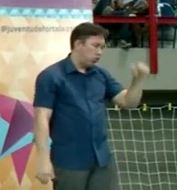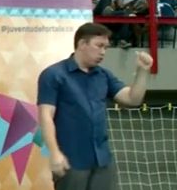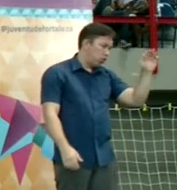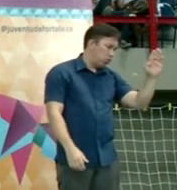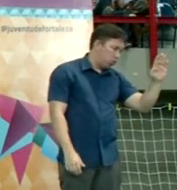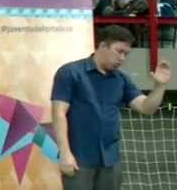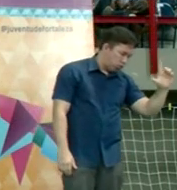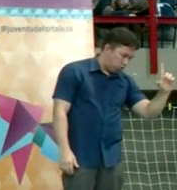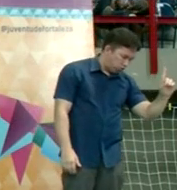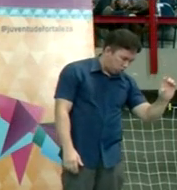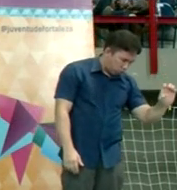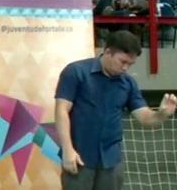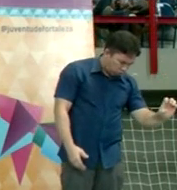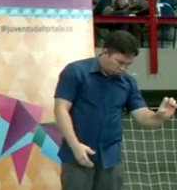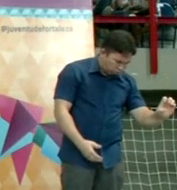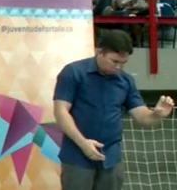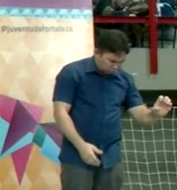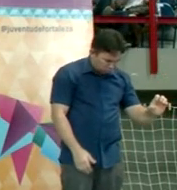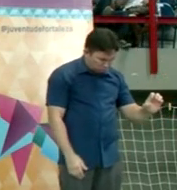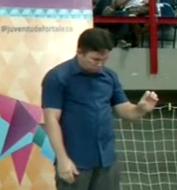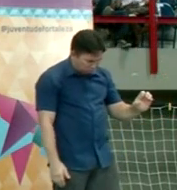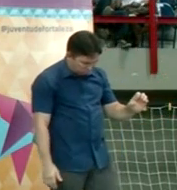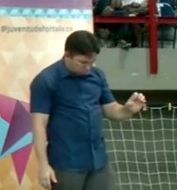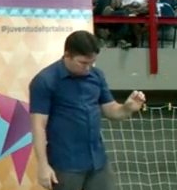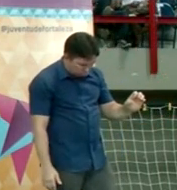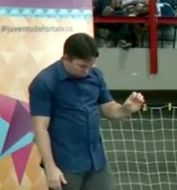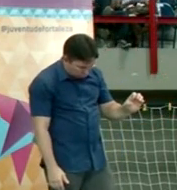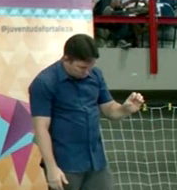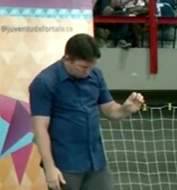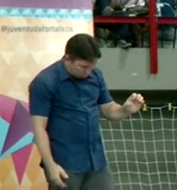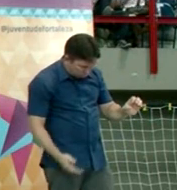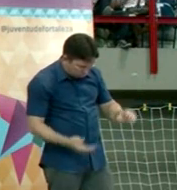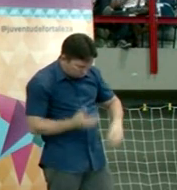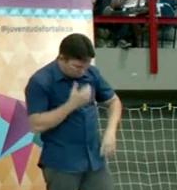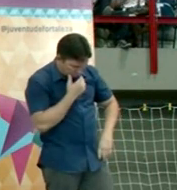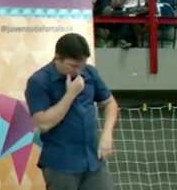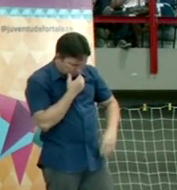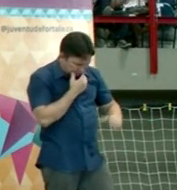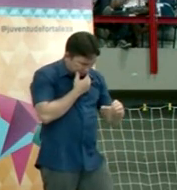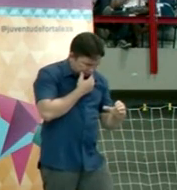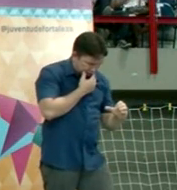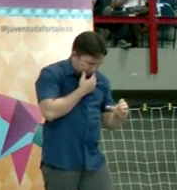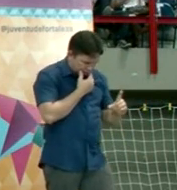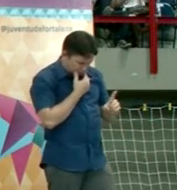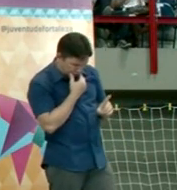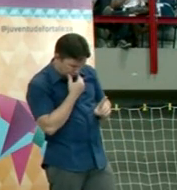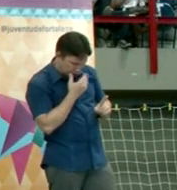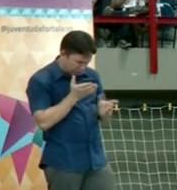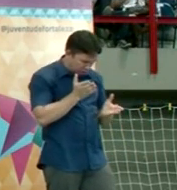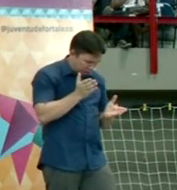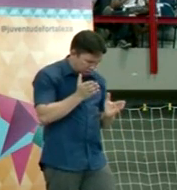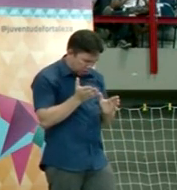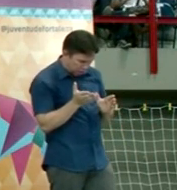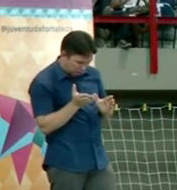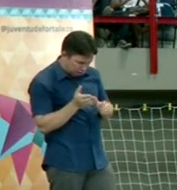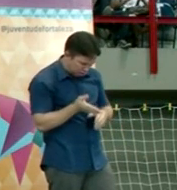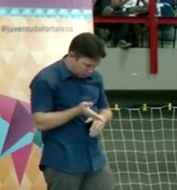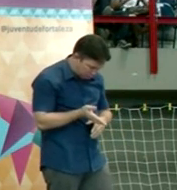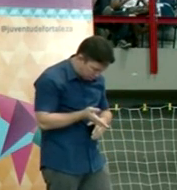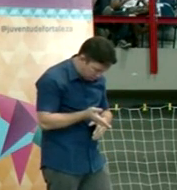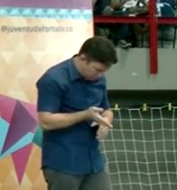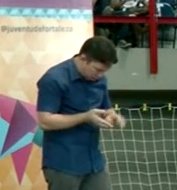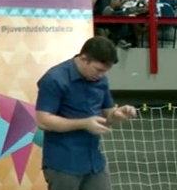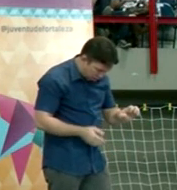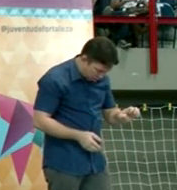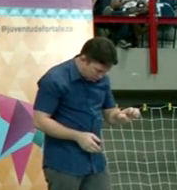nas alternativas, aí olha para a alternativa A, olha para a B, aí, será que é a C, a D, aí fica em dúvida, quando chega na